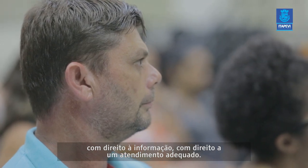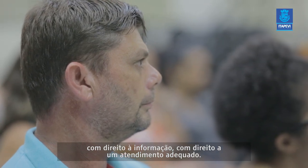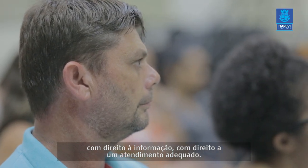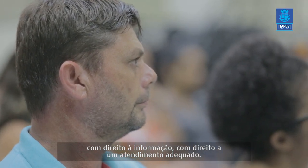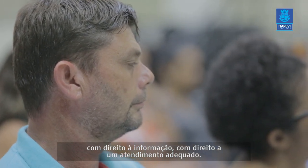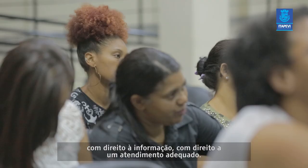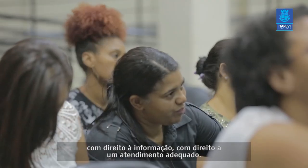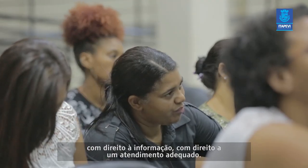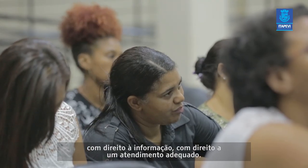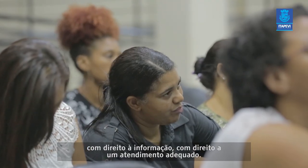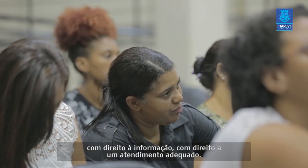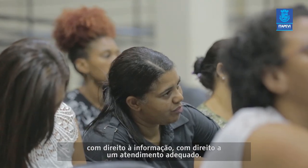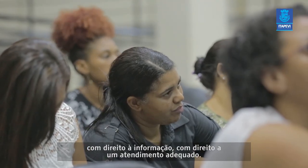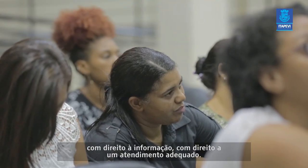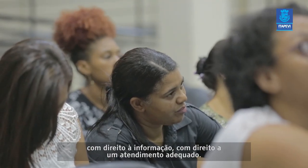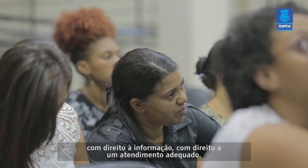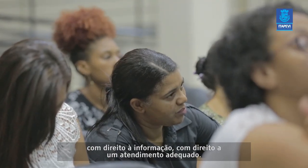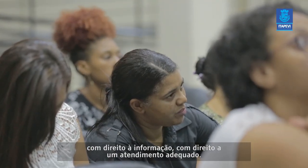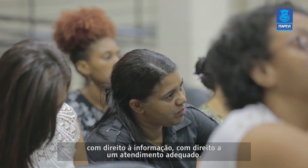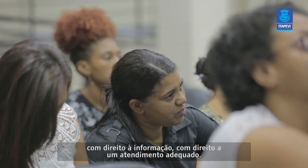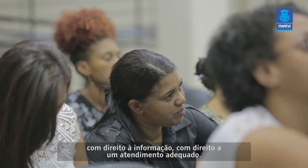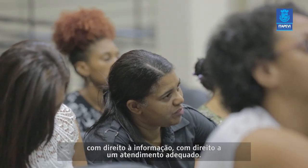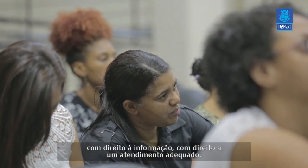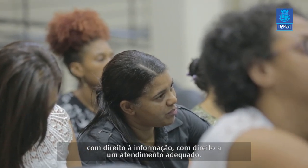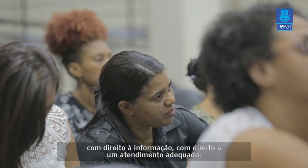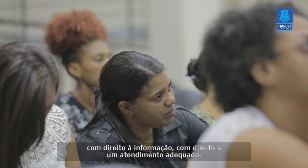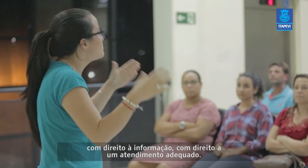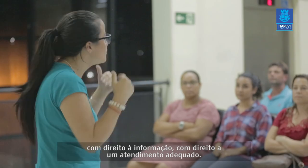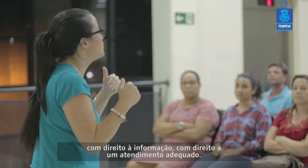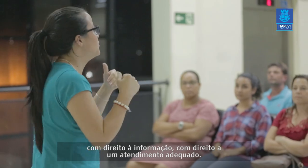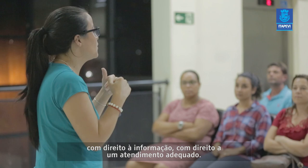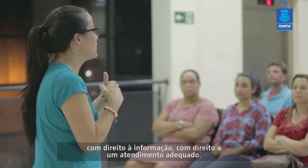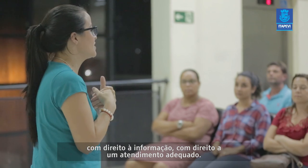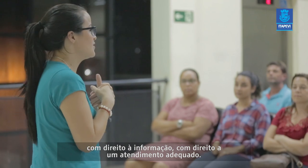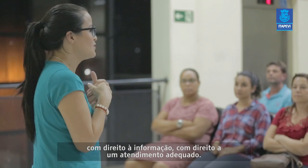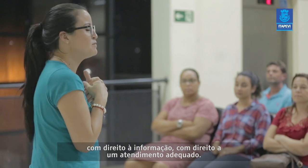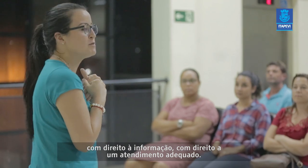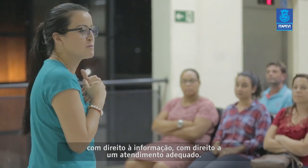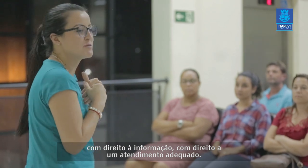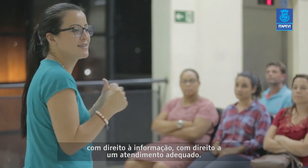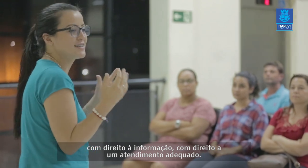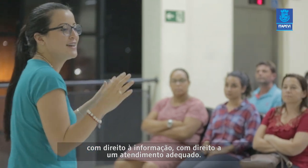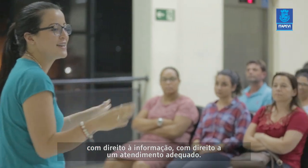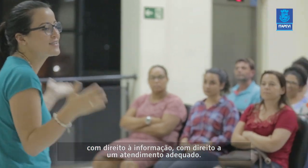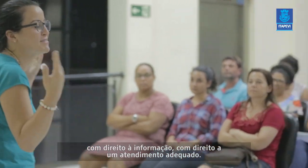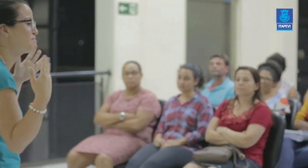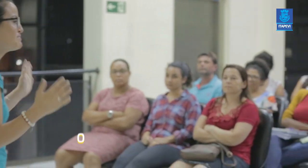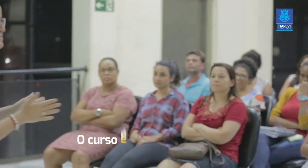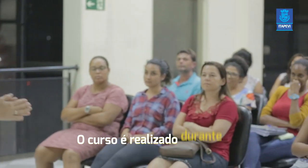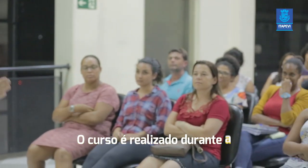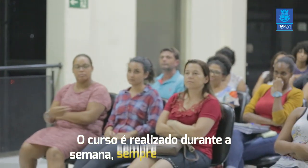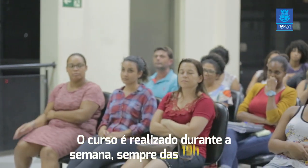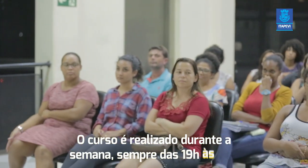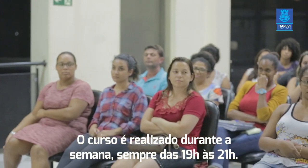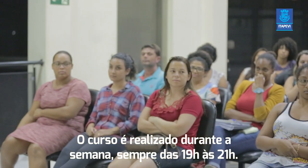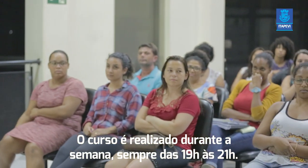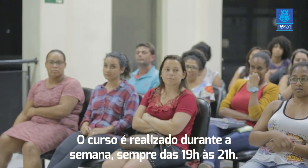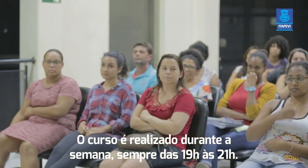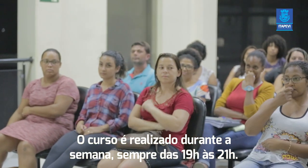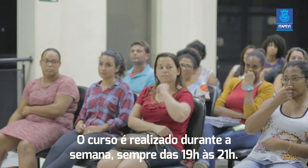cidadão, como todos. Ter direito à informação, ter direito a um atendimento adequado. O curso é realizado durante a